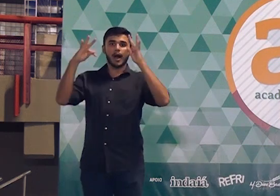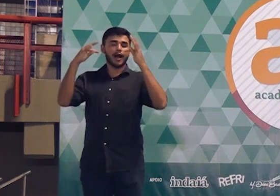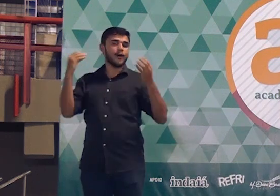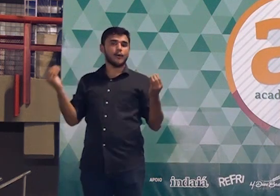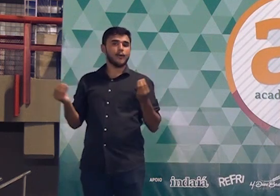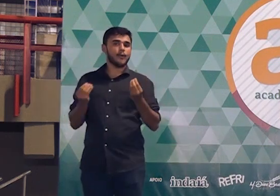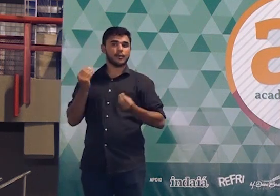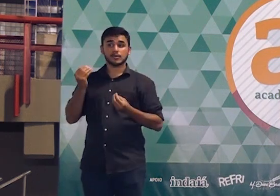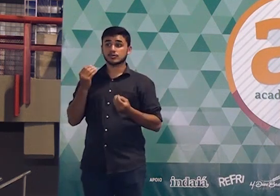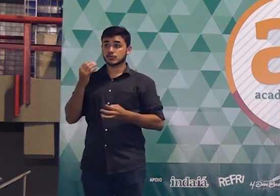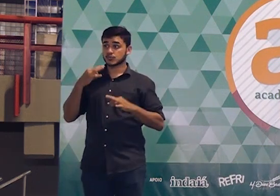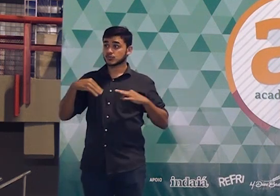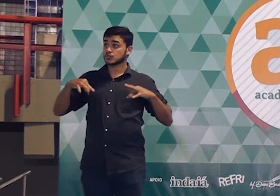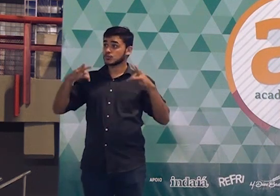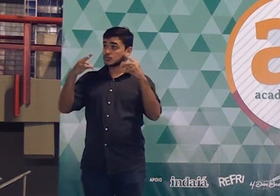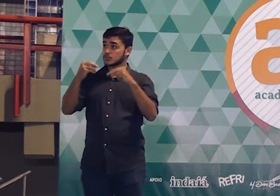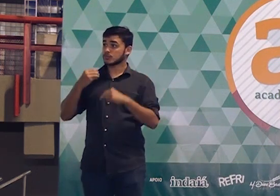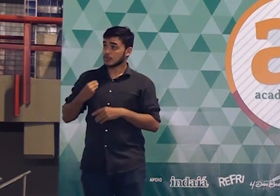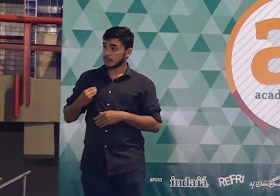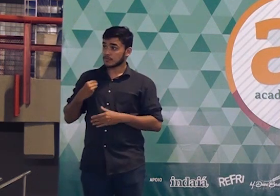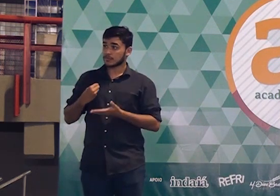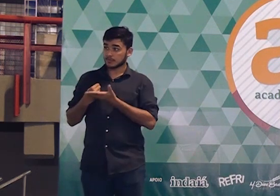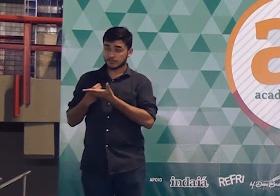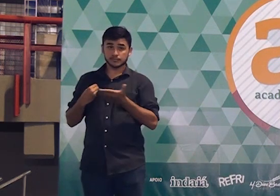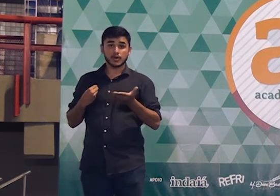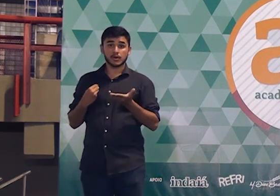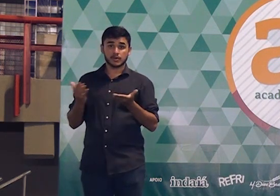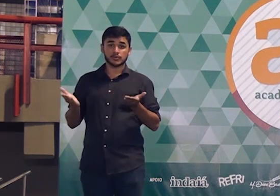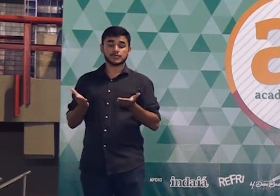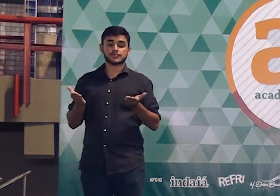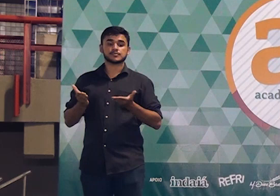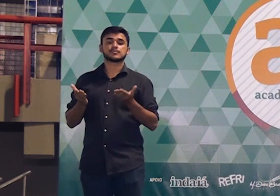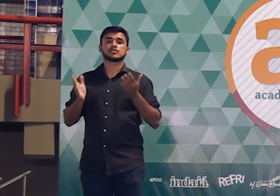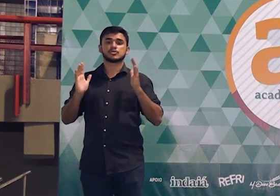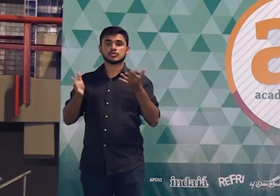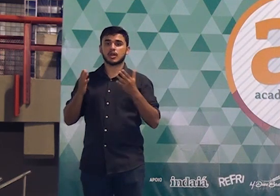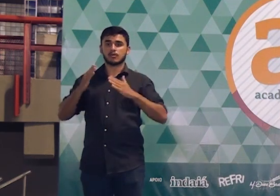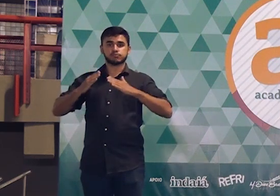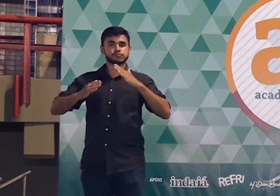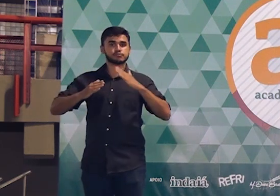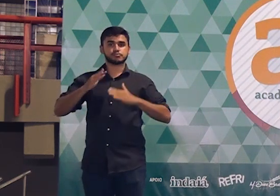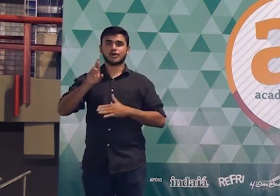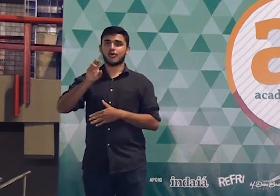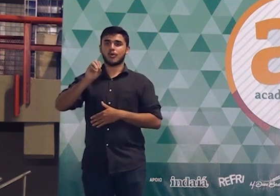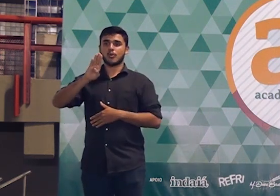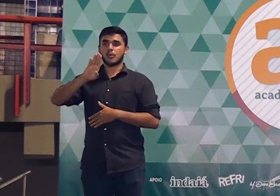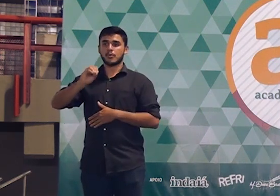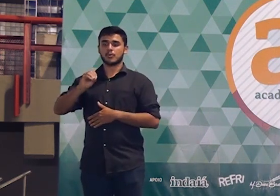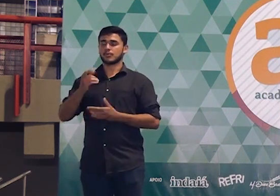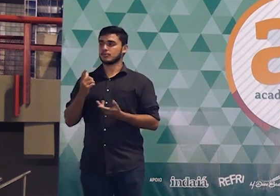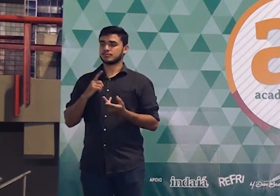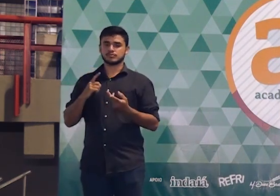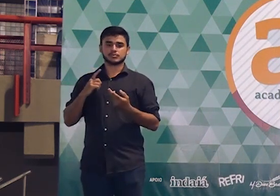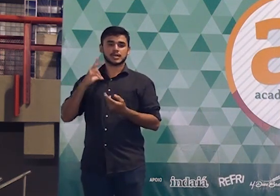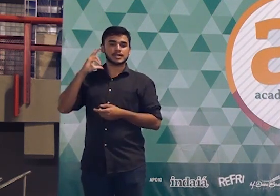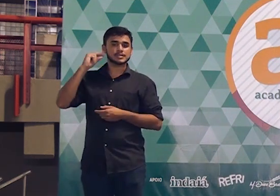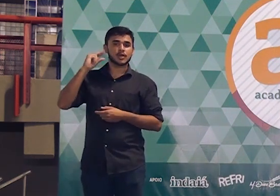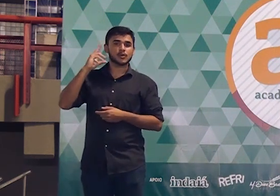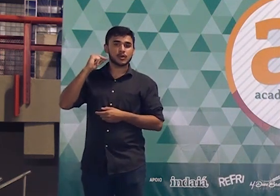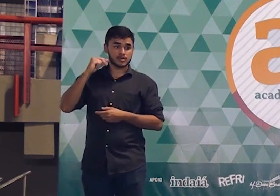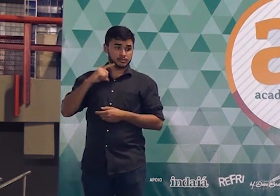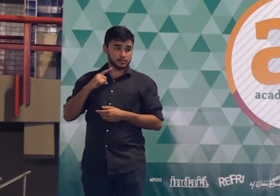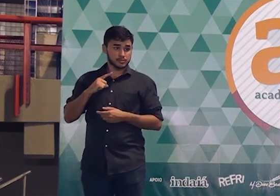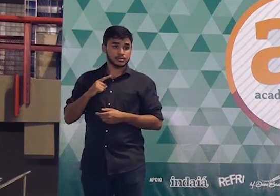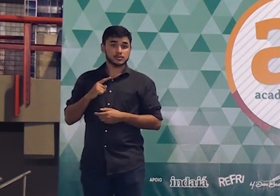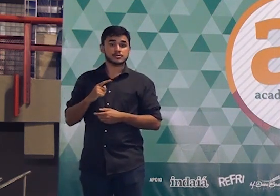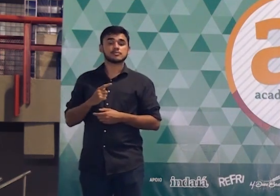mundo vive. Você já viu isso? Já chegou a ver robô. Tem o diabo do celular, não tem na sua